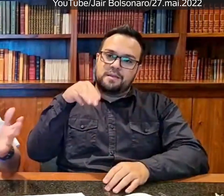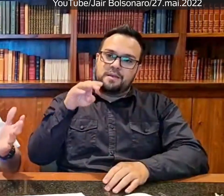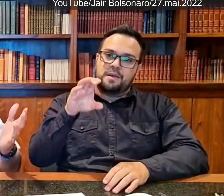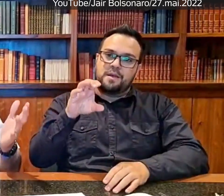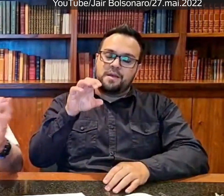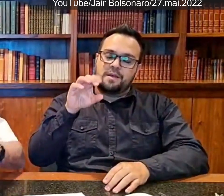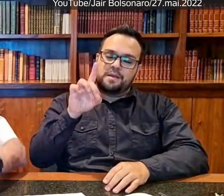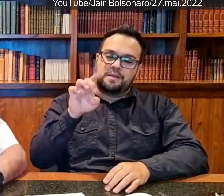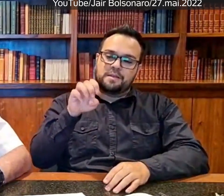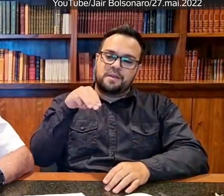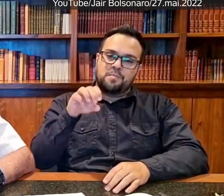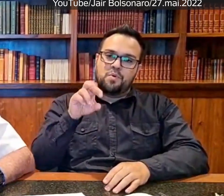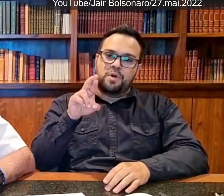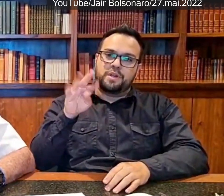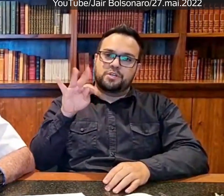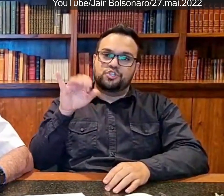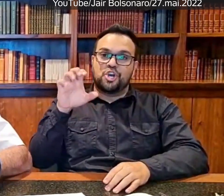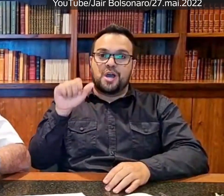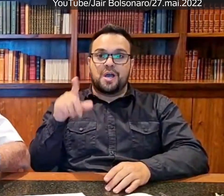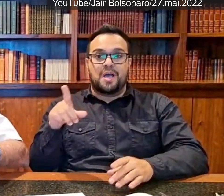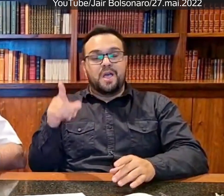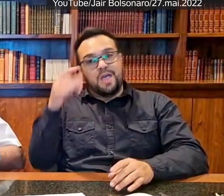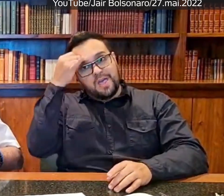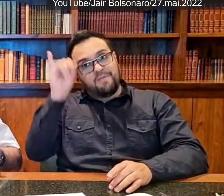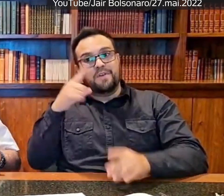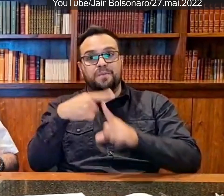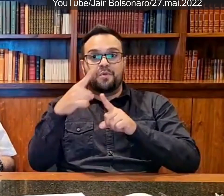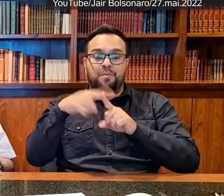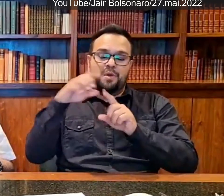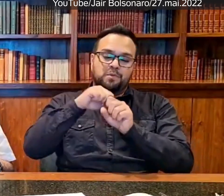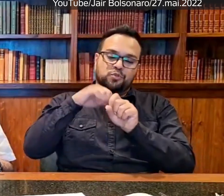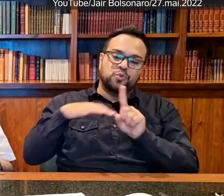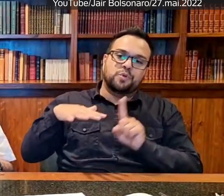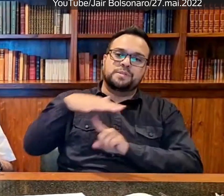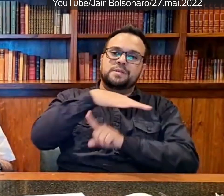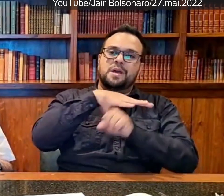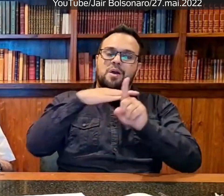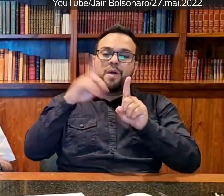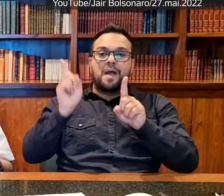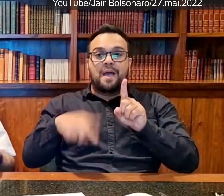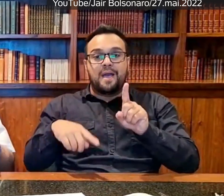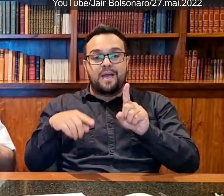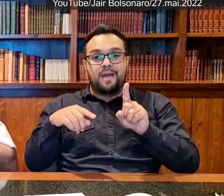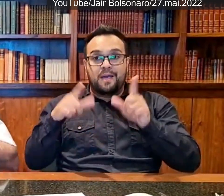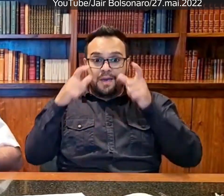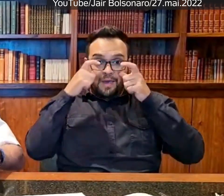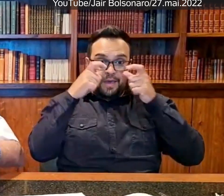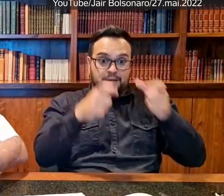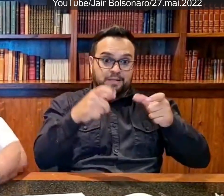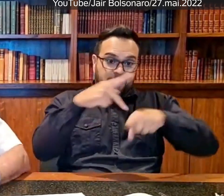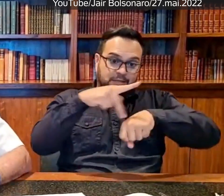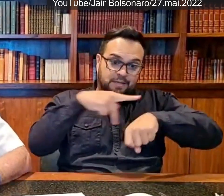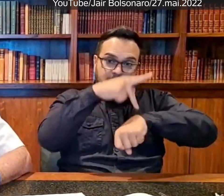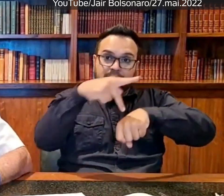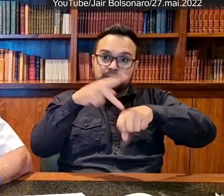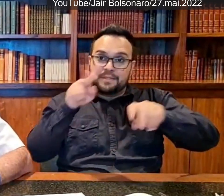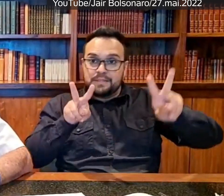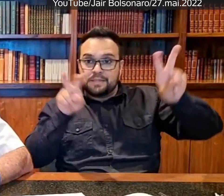elas evitam problemas sociais. Elas são de interesse nacional. É questão de